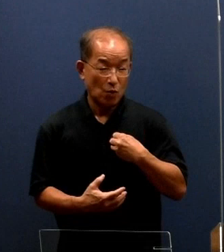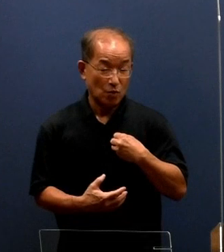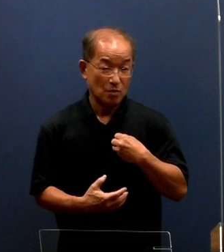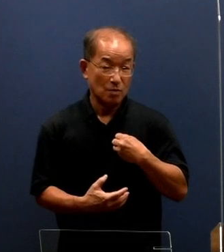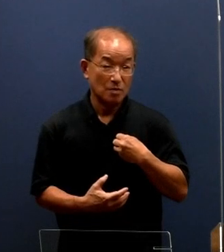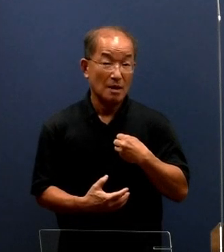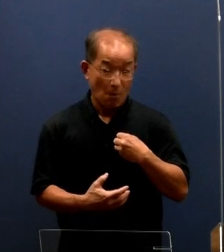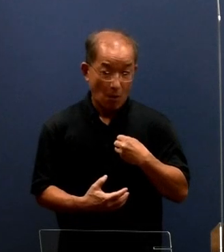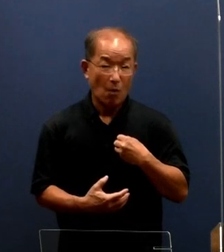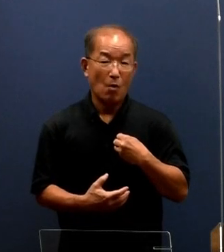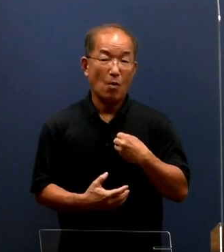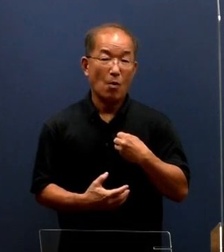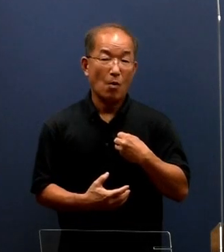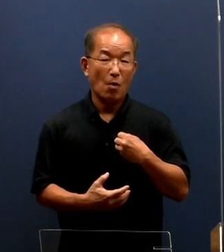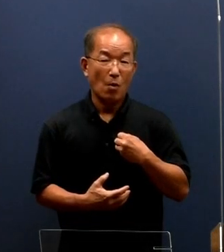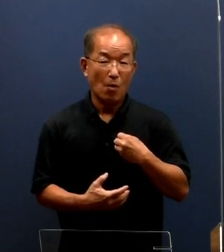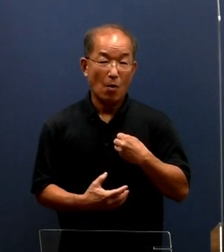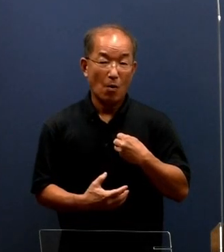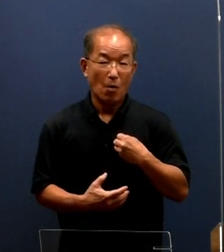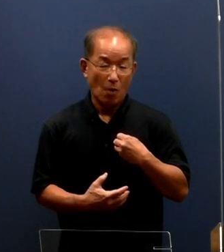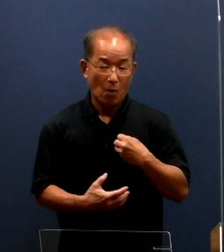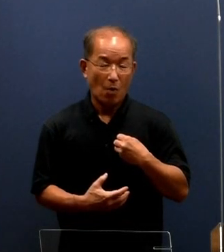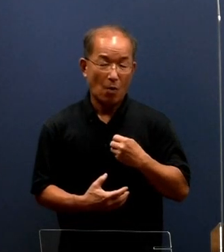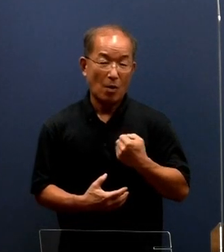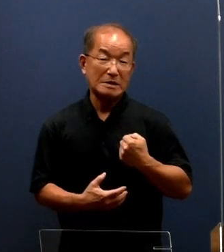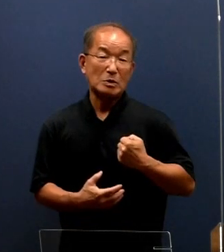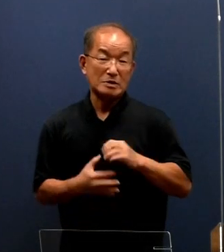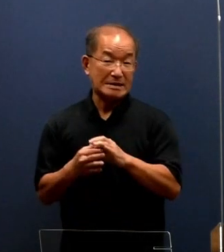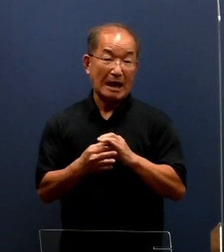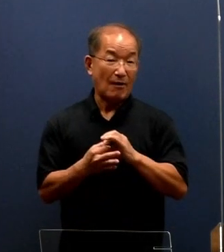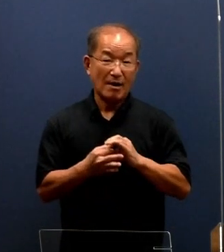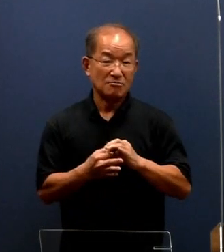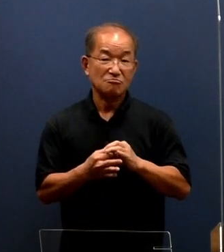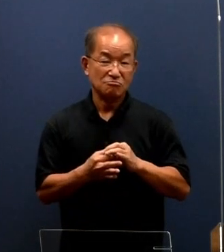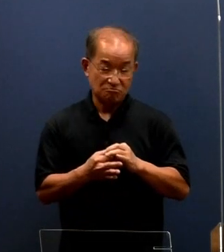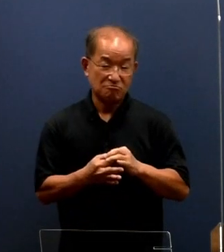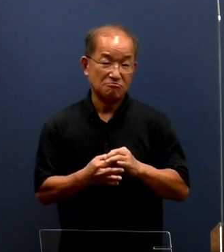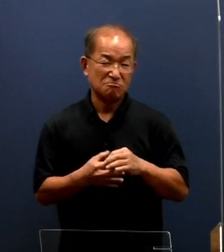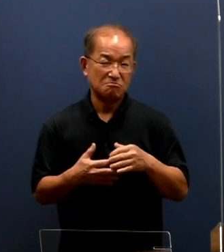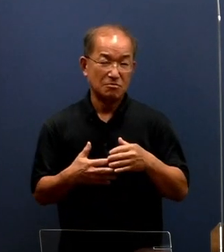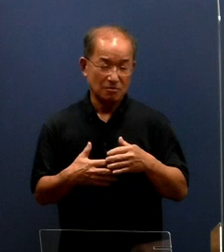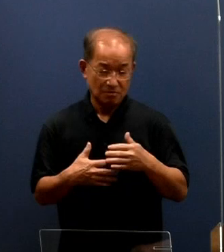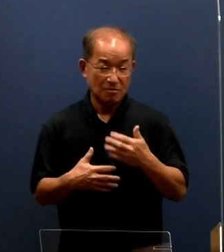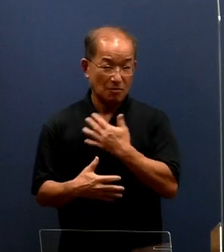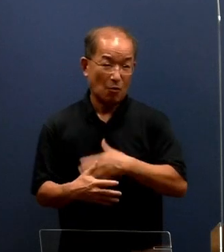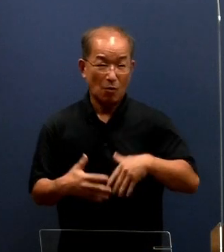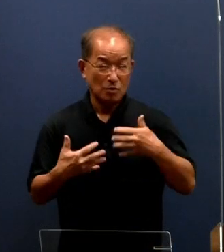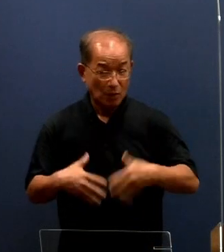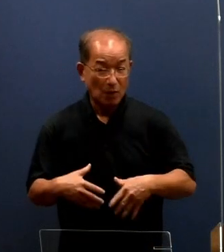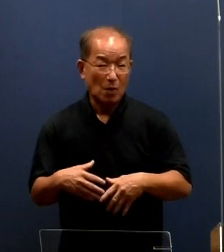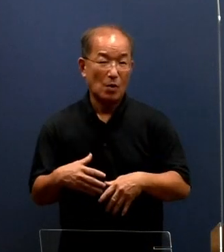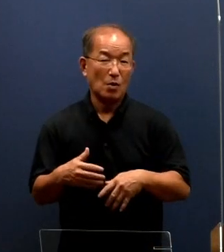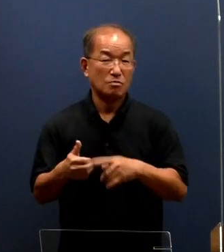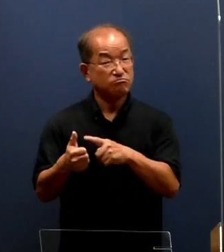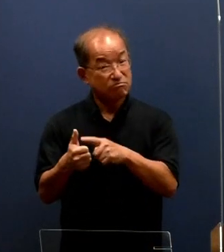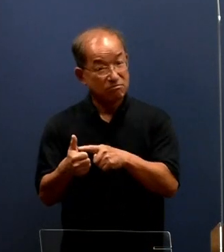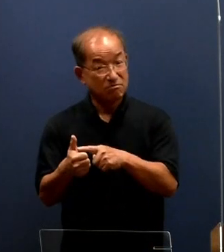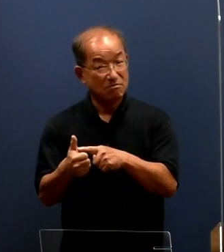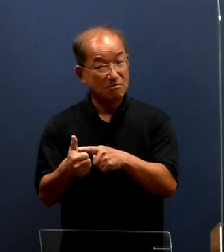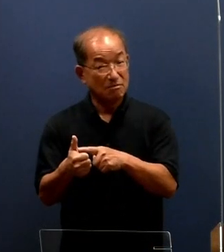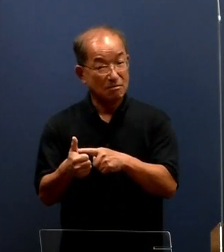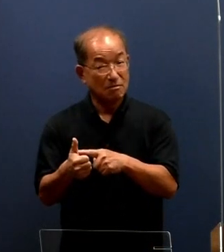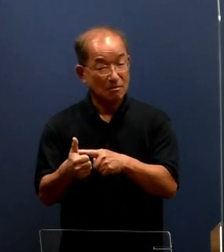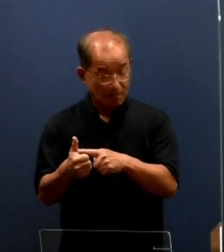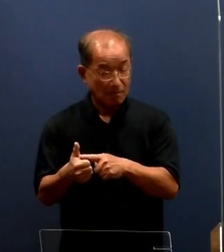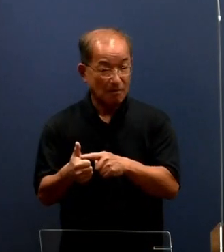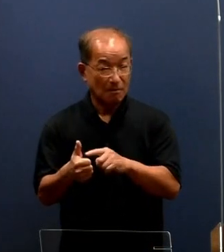風邪をひいても、その命に関わるような、もともと虚弱な状況におられる方が、それはコロナにかかれば、それは同じような状